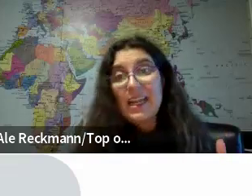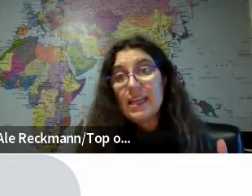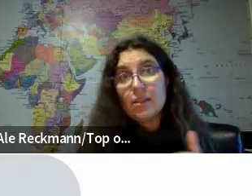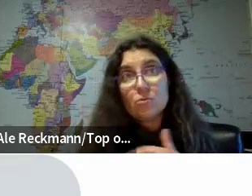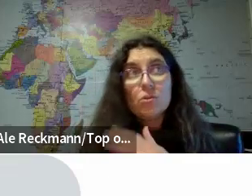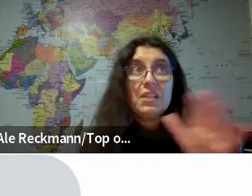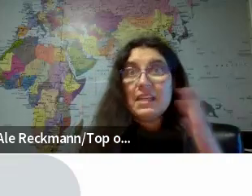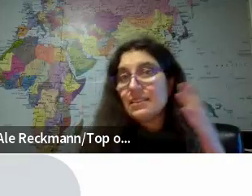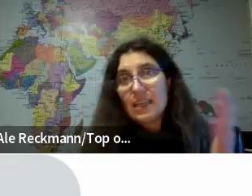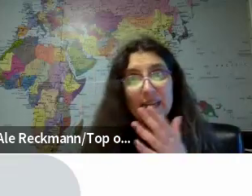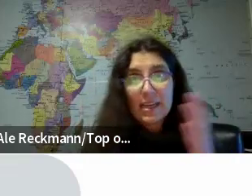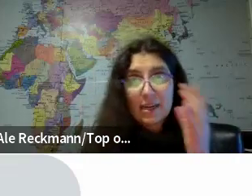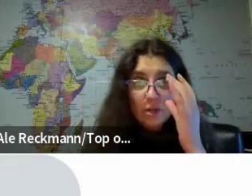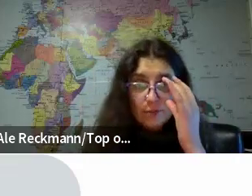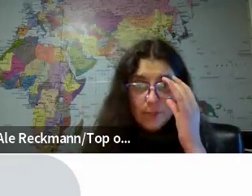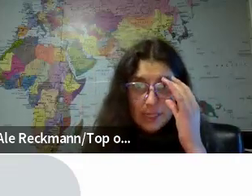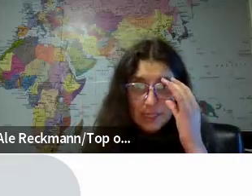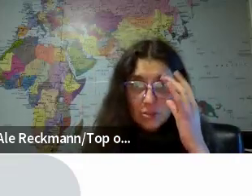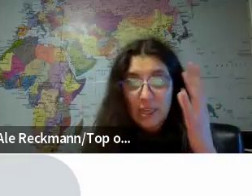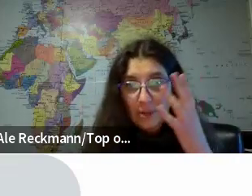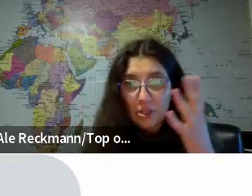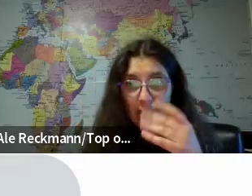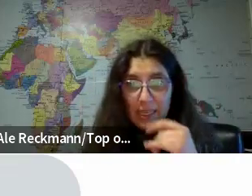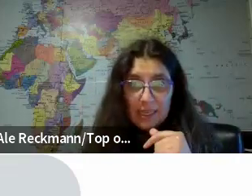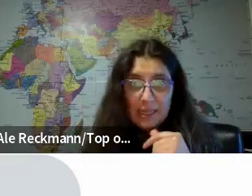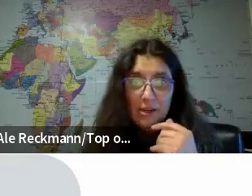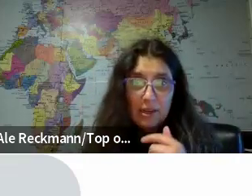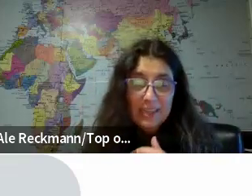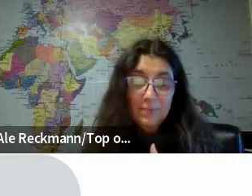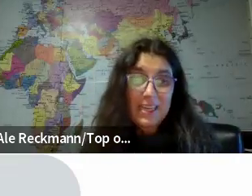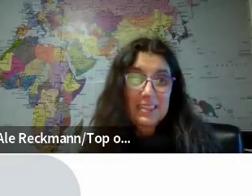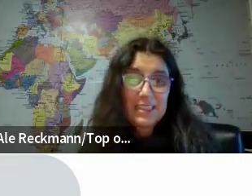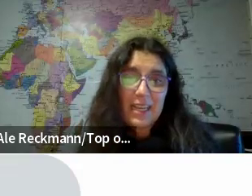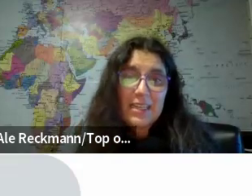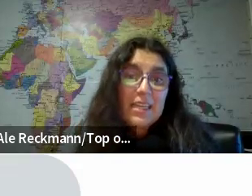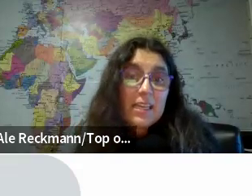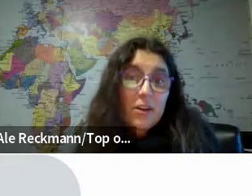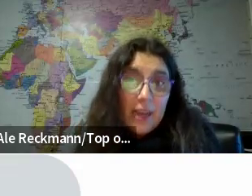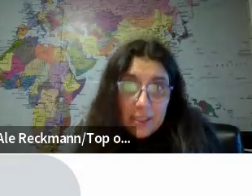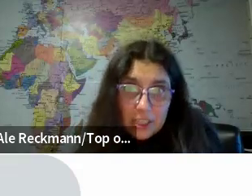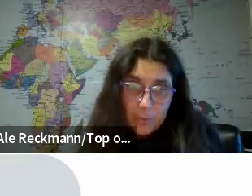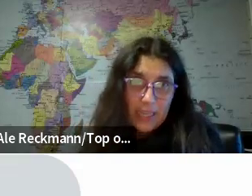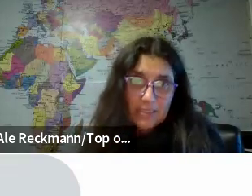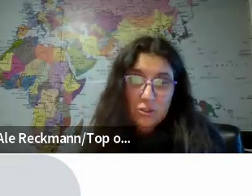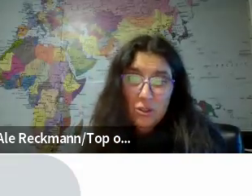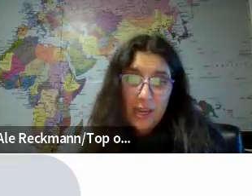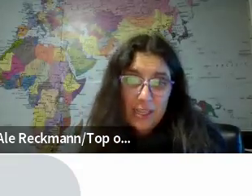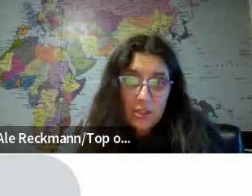que el área de estudio tiene que ser en cargos afines, o sea, perdón, la experiencia, que los años de experiencia son